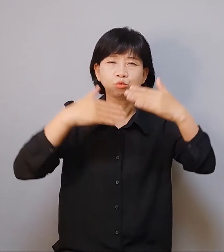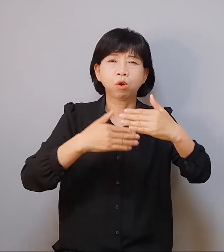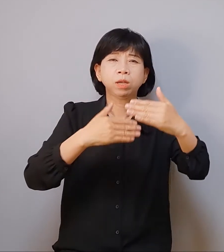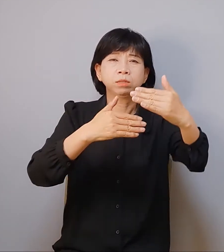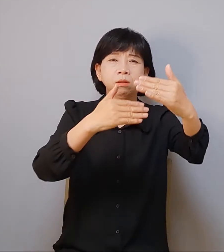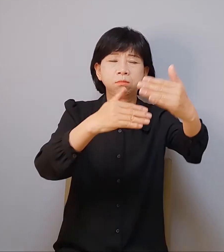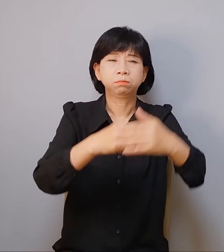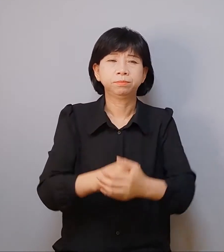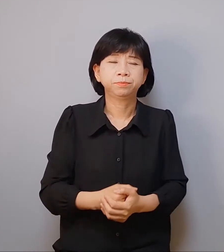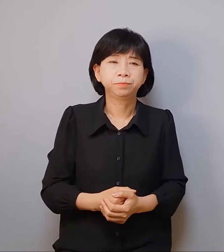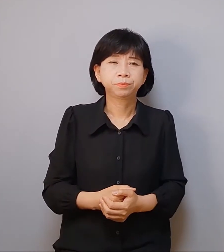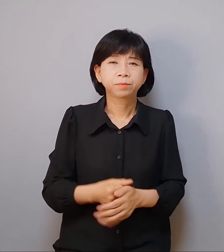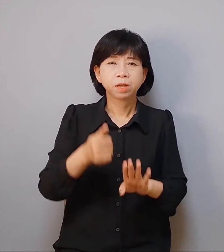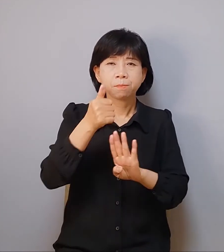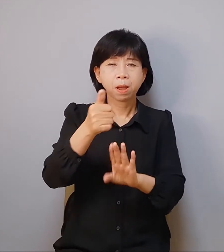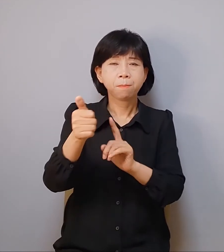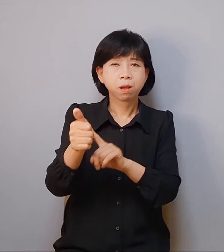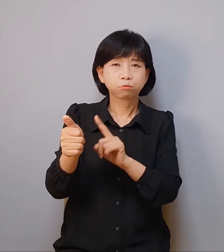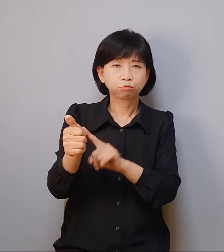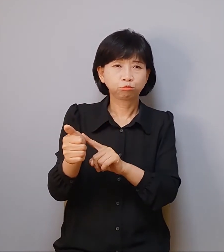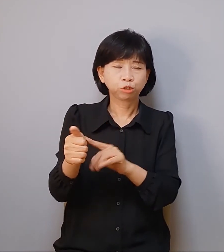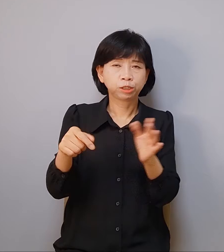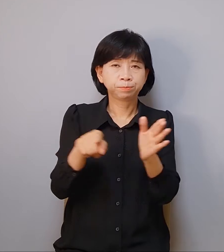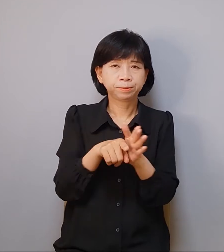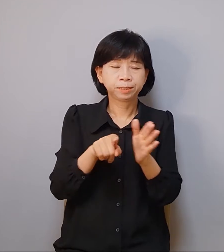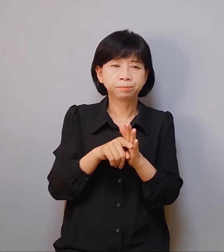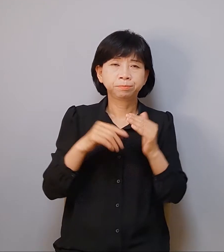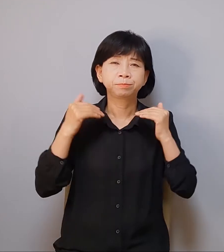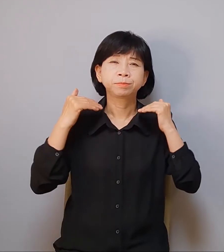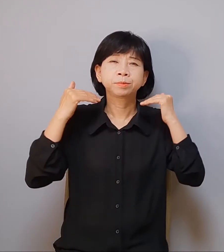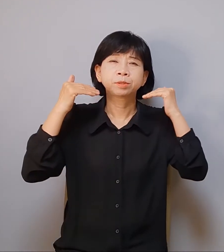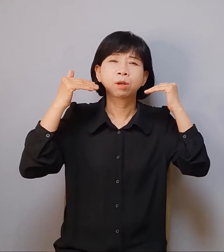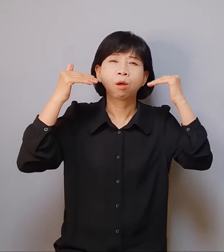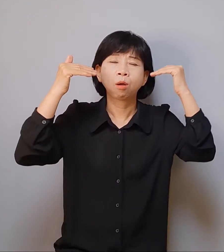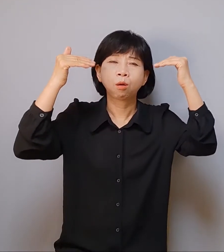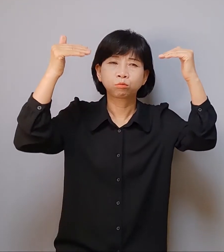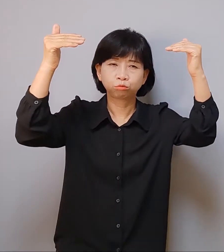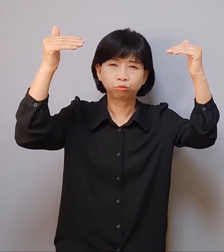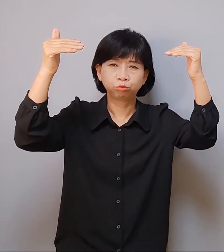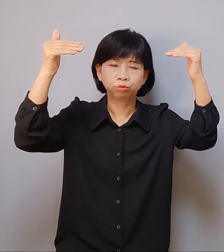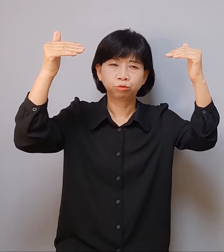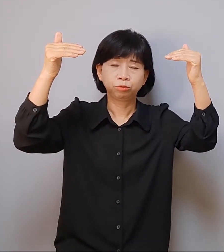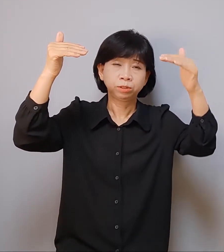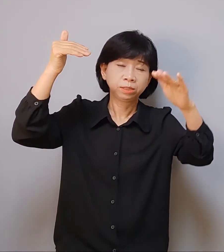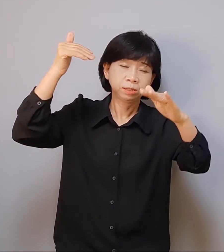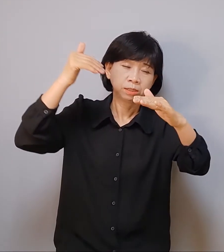하박국은 지금 성숙되어지고 있습니다. 드디어 저 멀리서